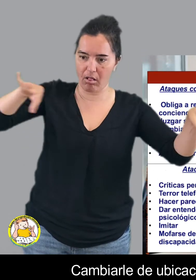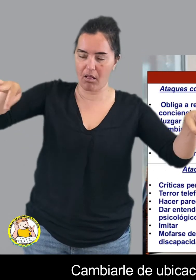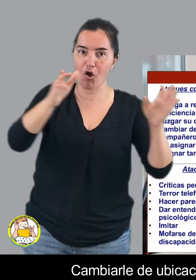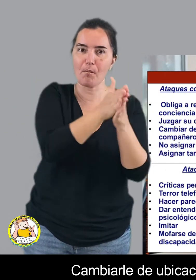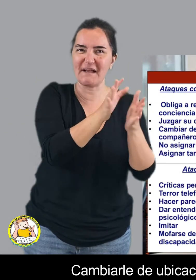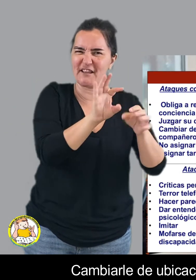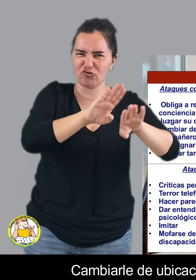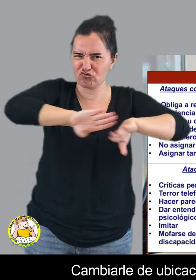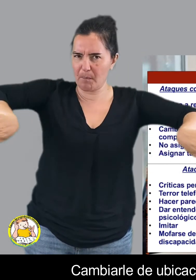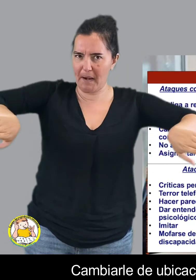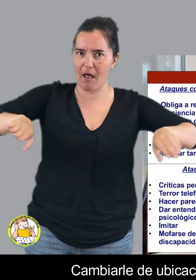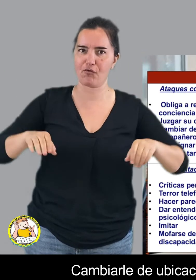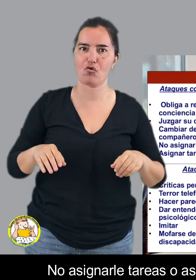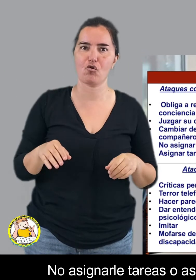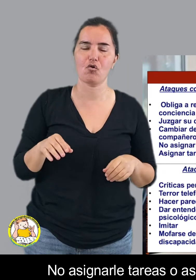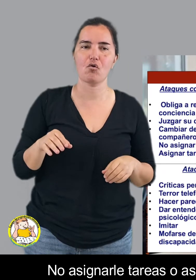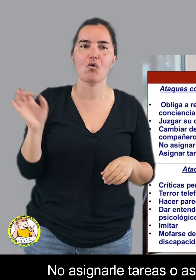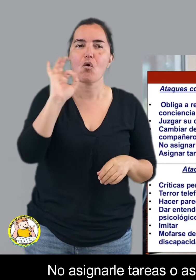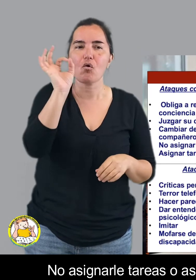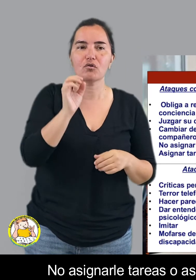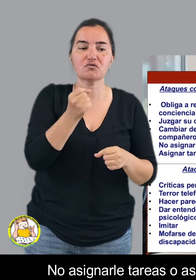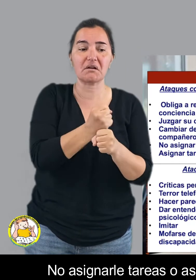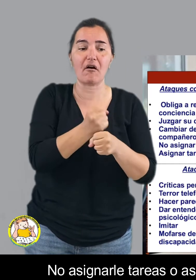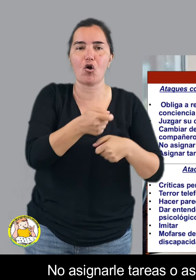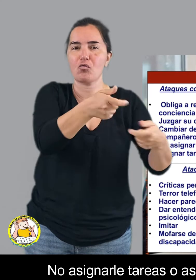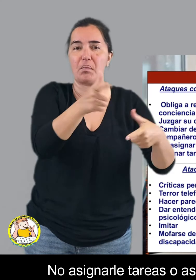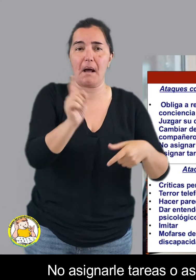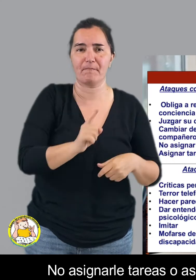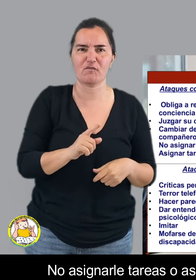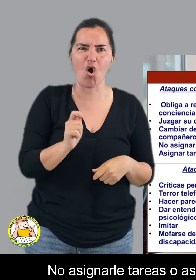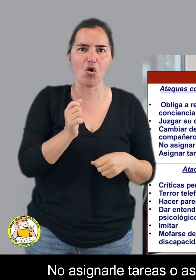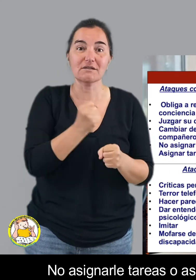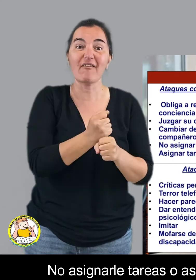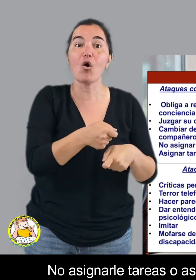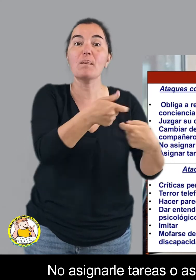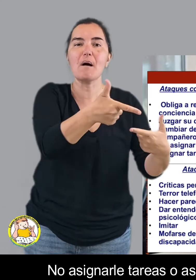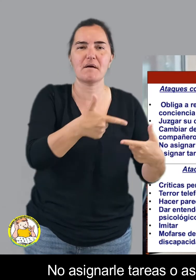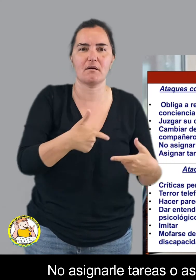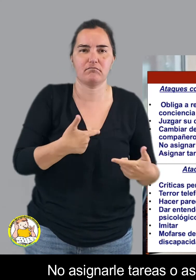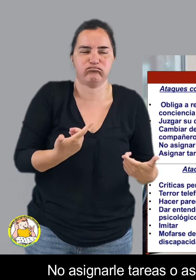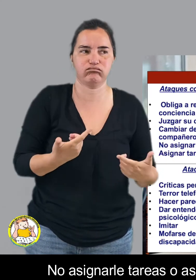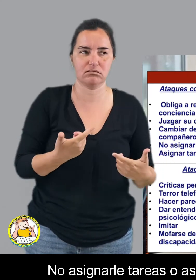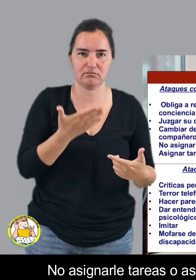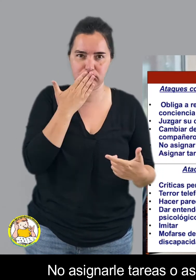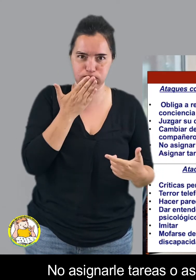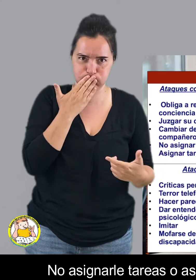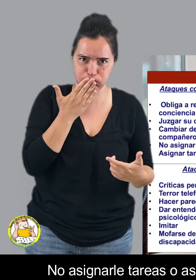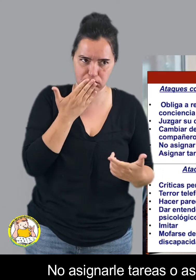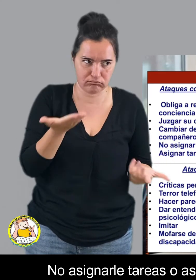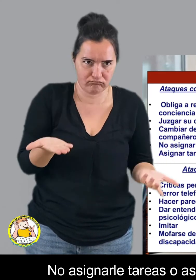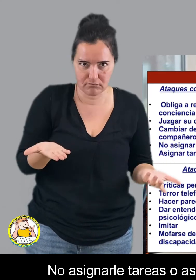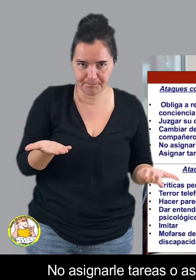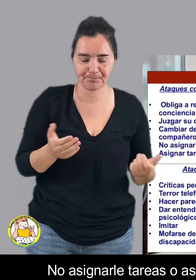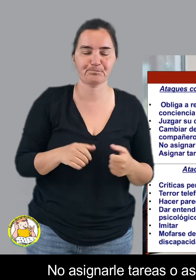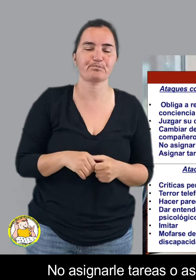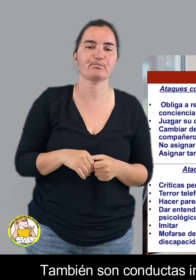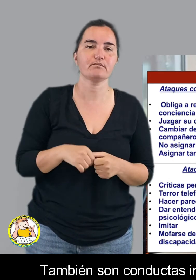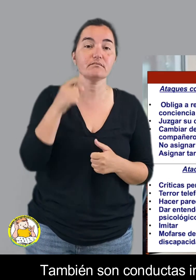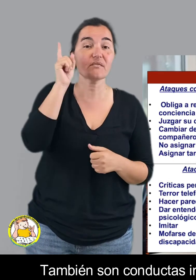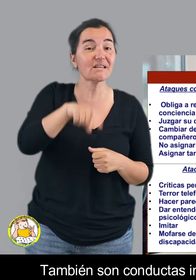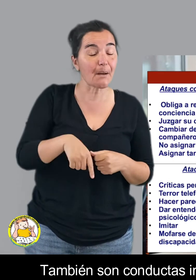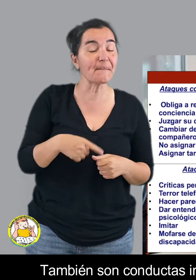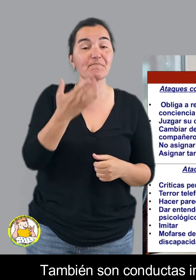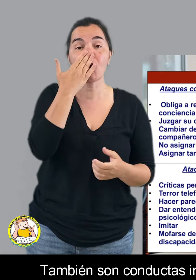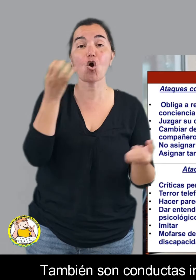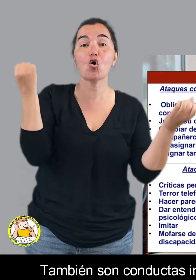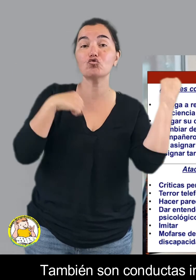para separarlo de sus compañeros, no asignarle tareas o asignarle tareas desagradables o sin sentido.